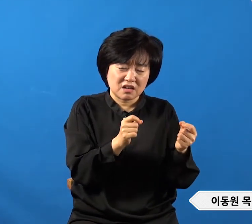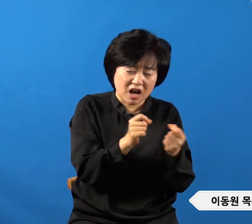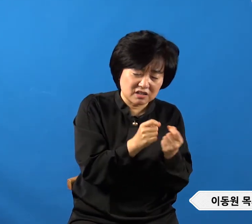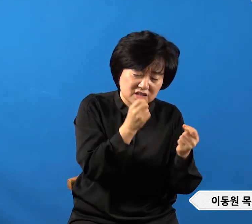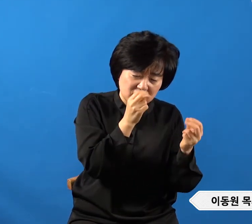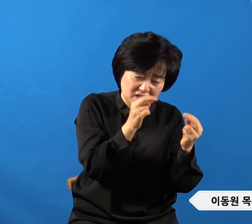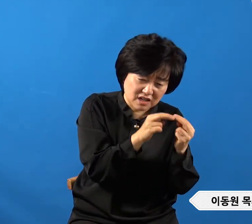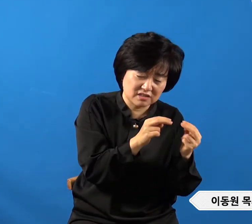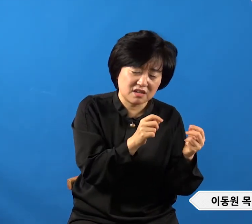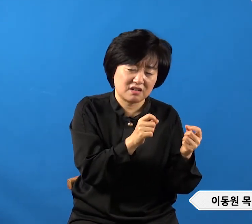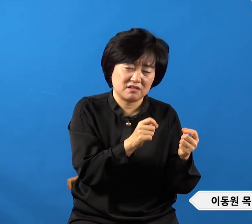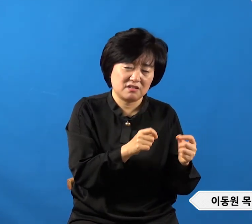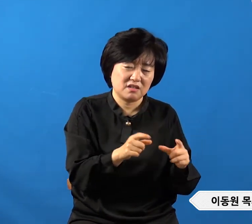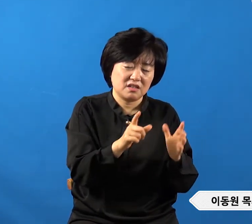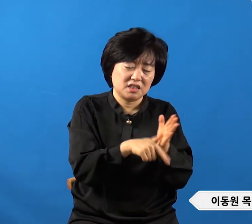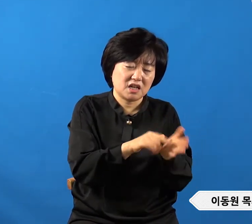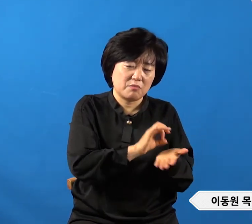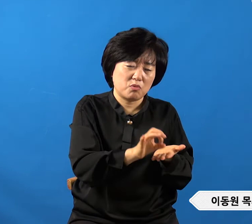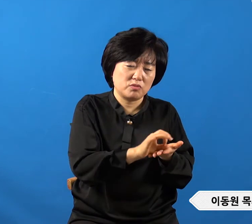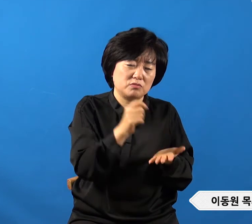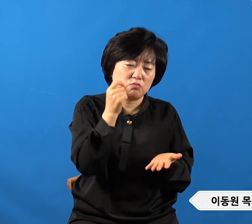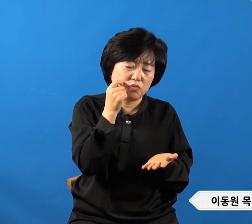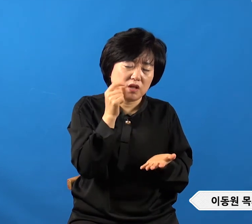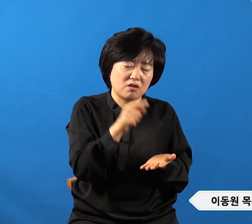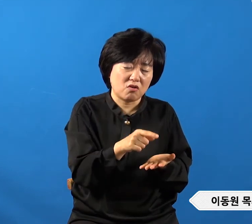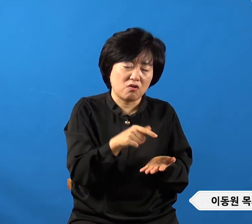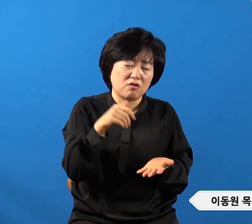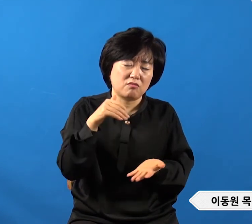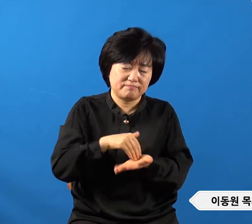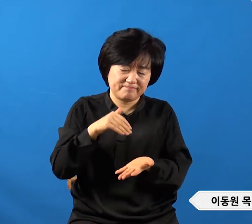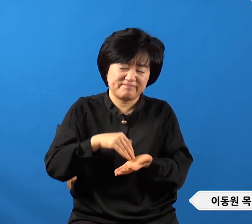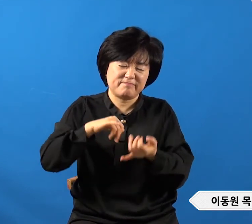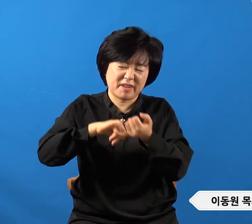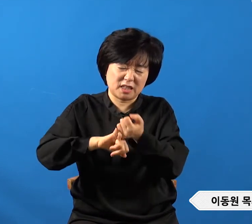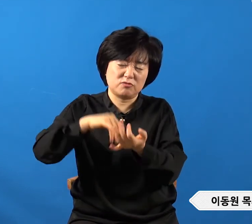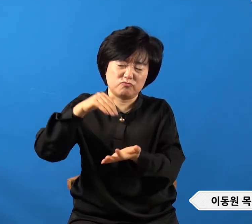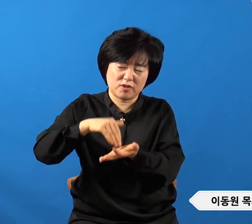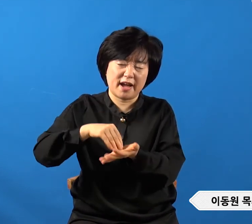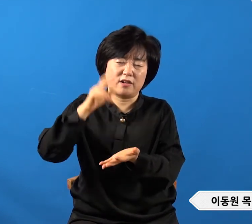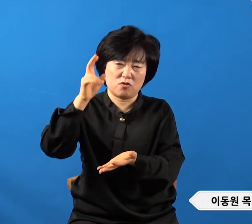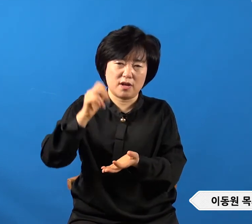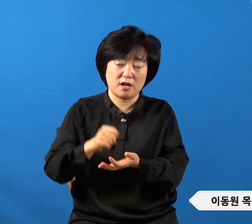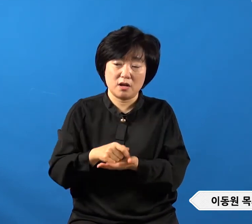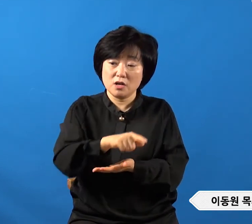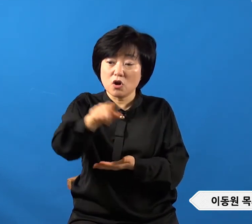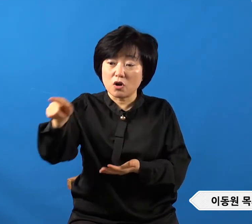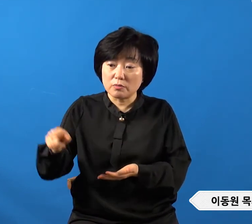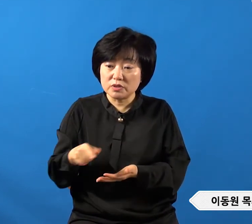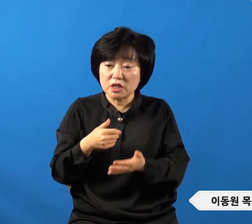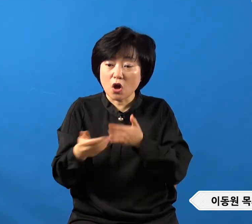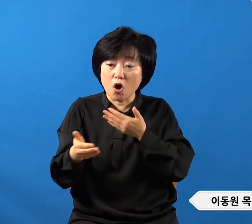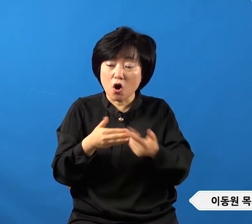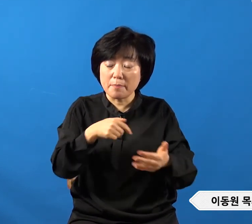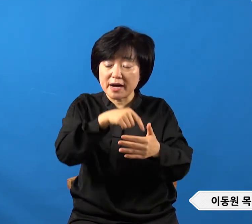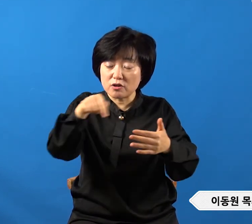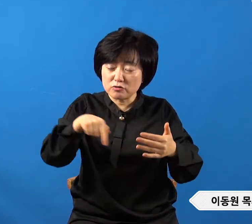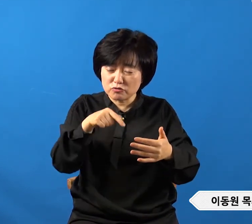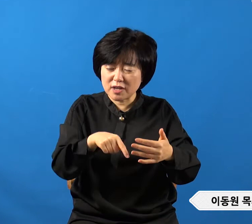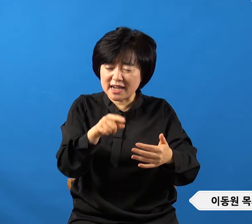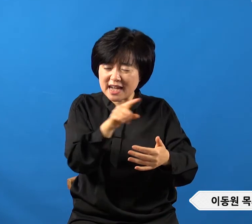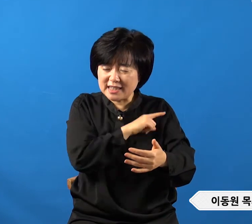못한 것을 반드시 후회하게 될 것입니다. 여러분이 경험해야 할 인생의 가장 중요한